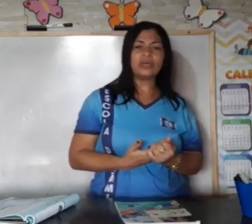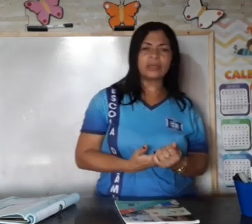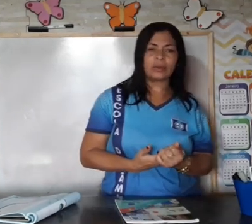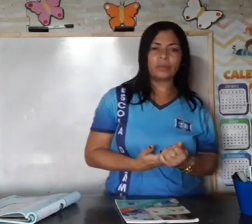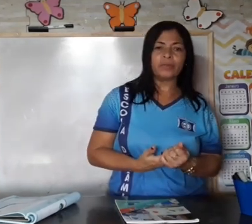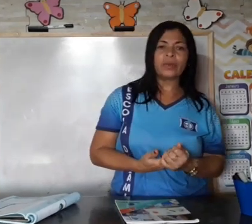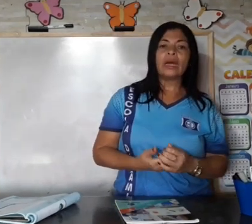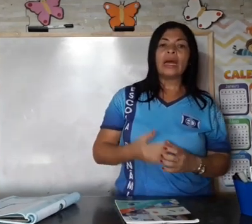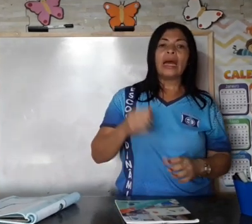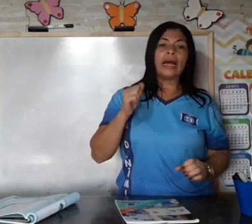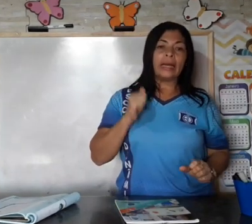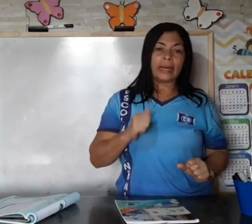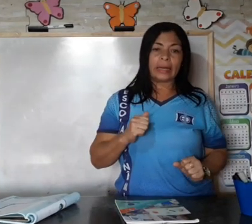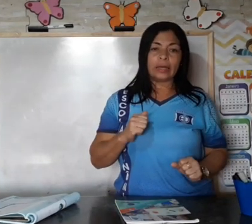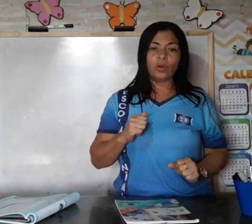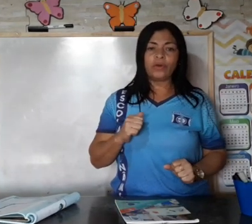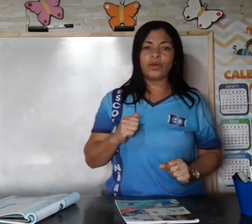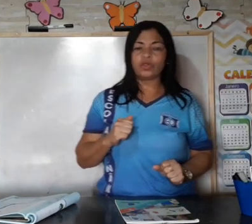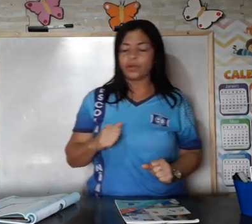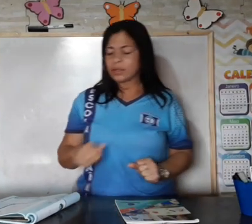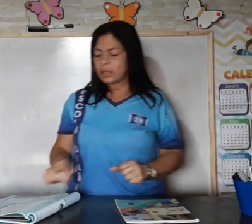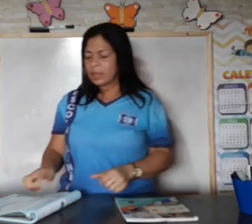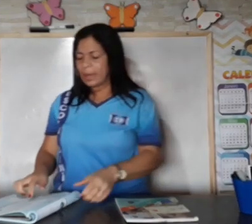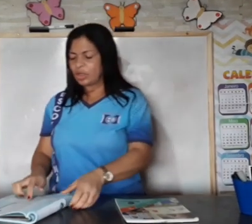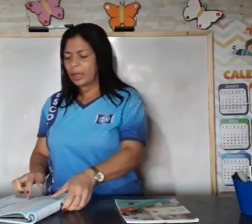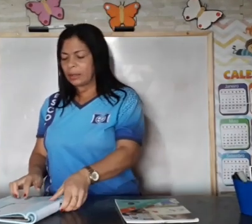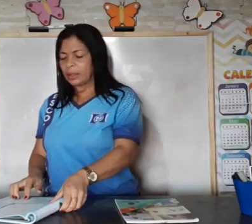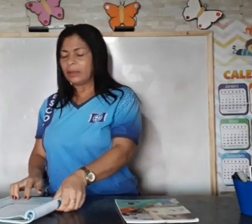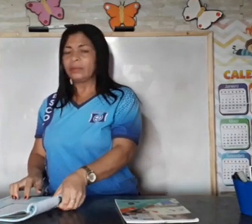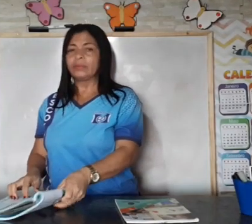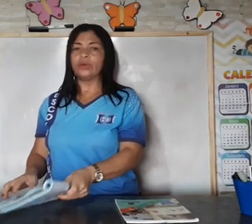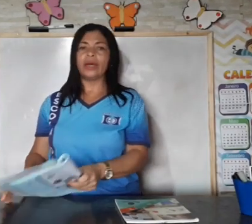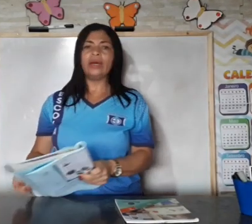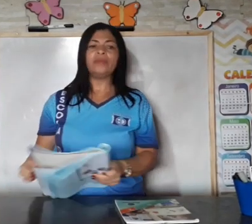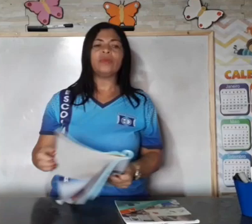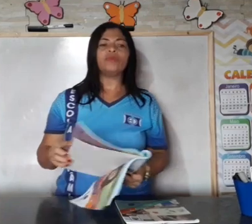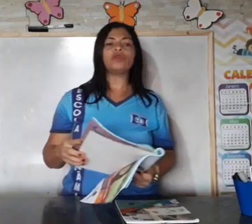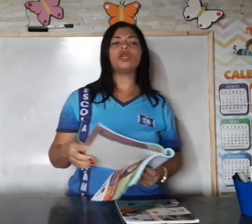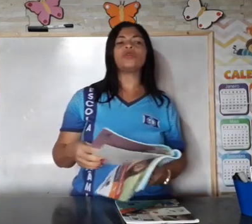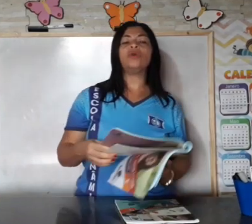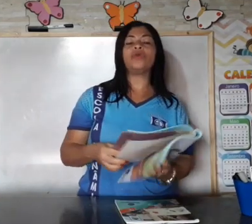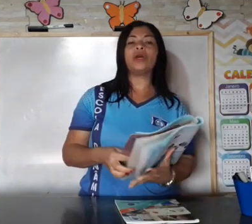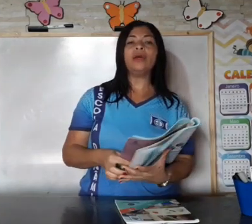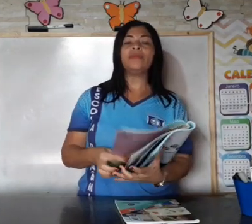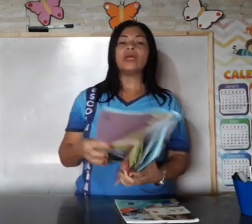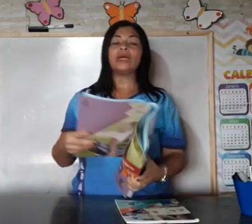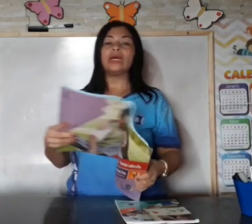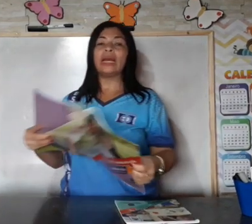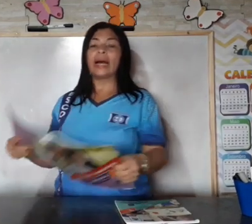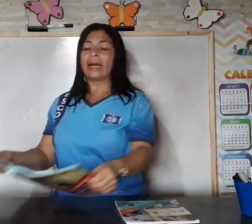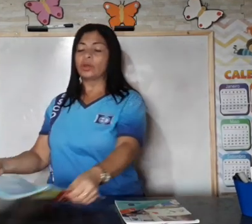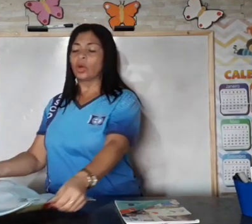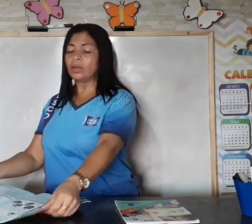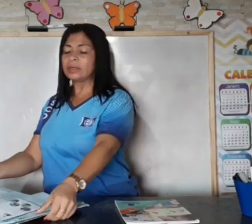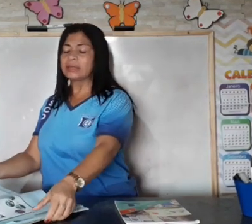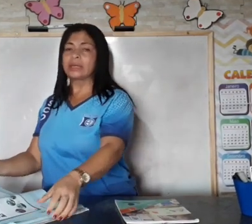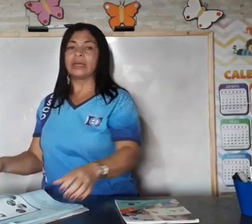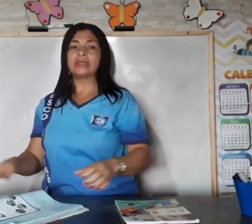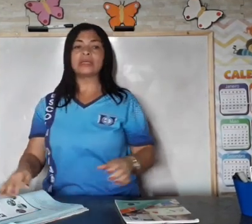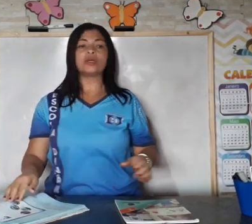atenção. No livrinho de vocês lá de ética, não é? Vocês vão ver que lá todas as crianças,